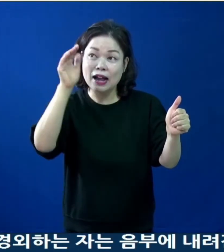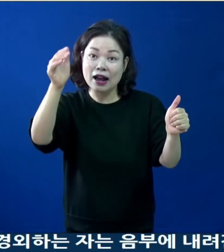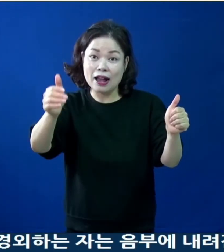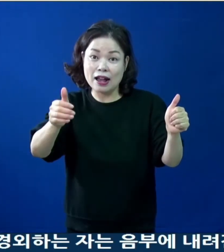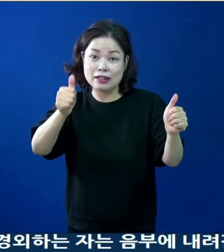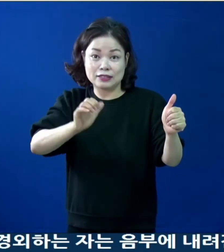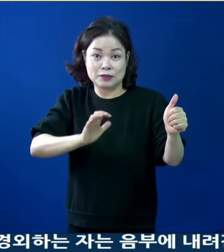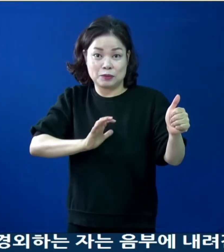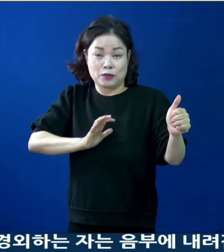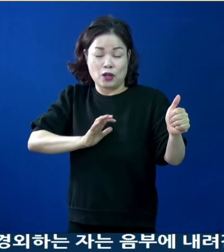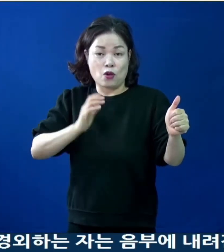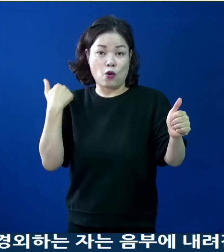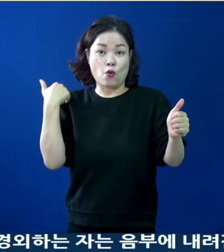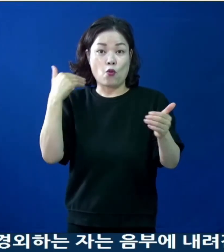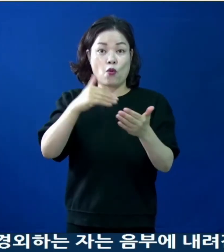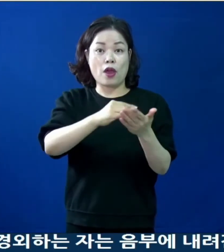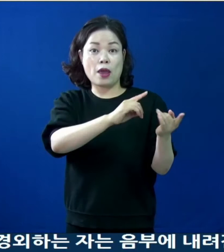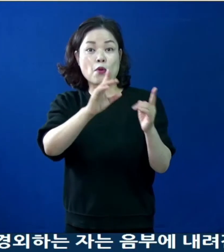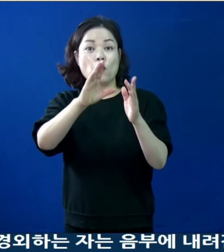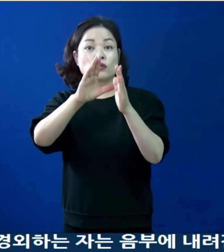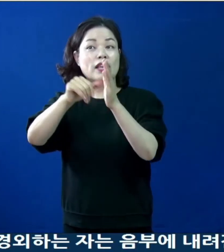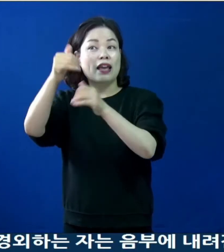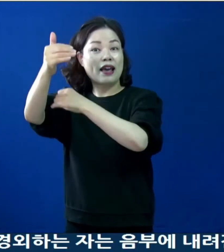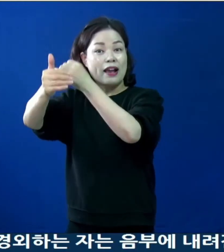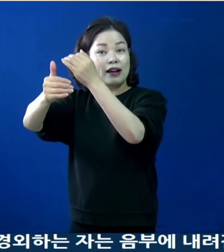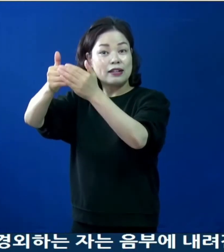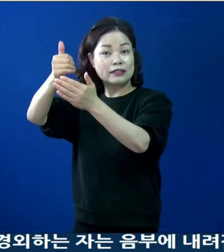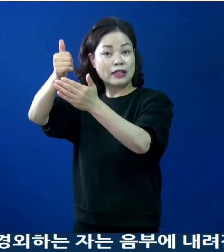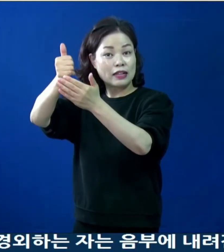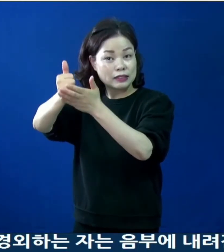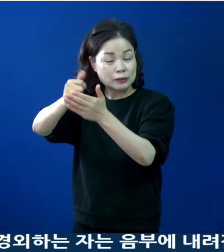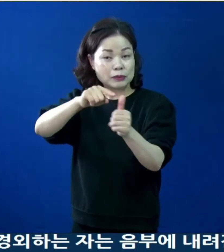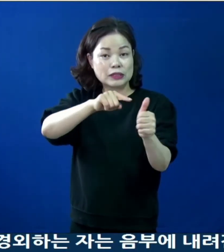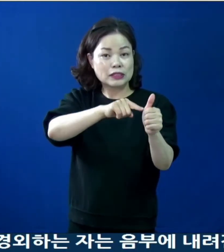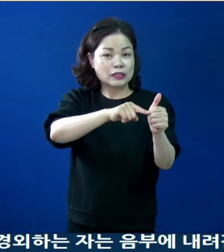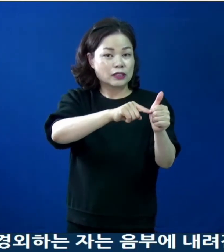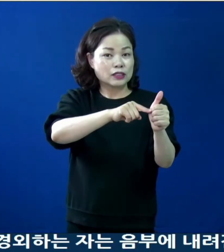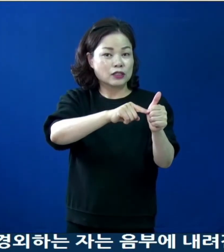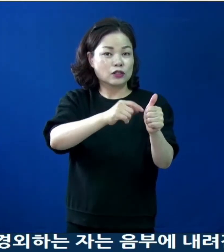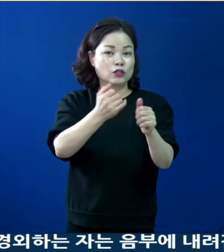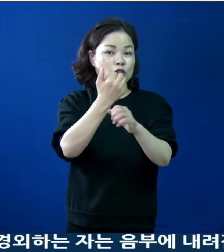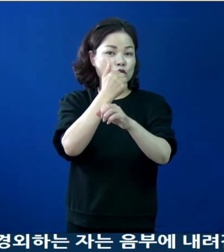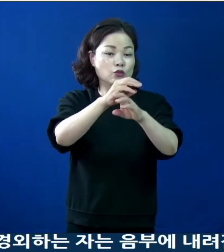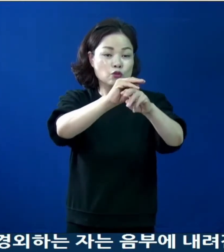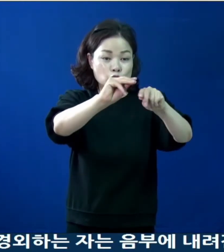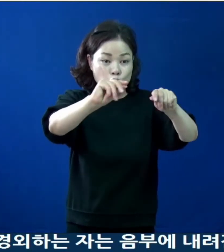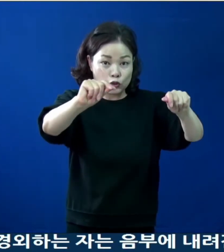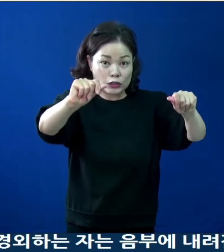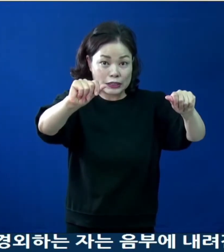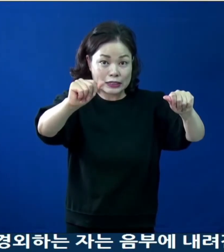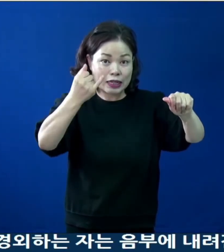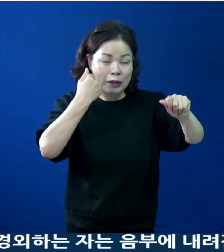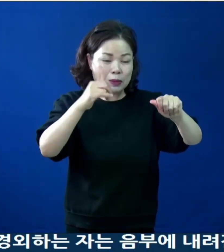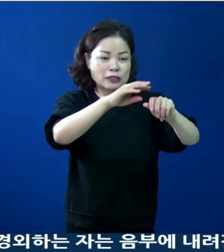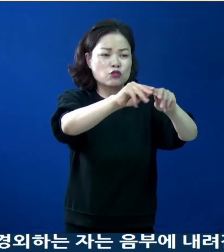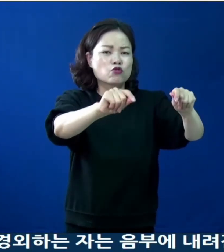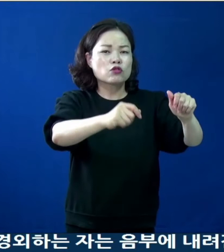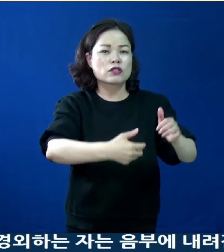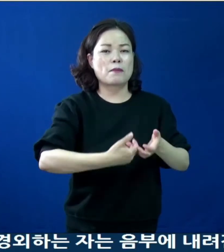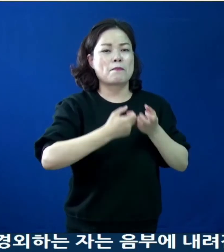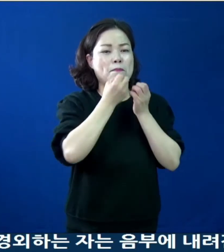하나님 경외가 회복될 때 하나님은 비로소 그를 육지의 토해 내심으로 건져내어